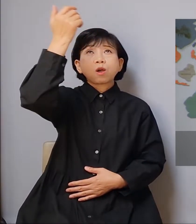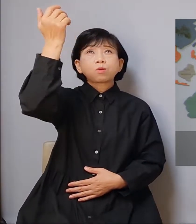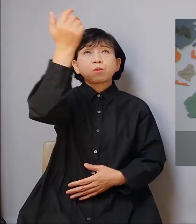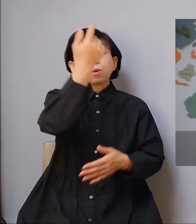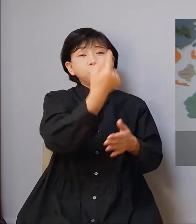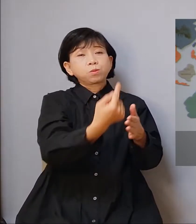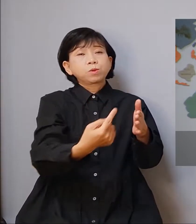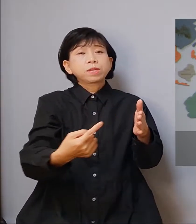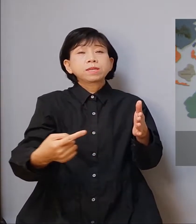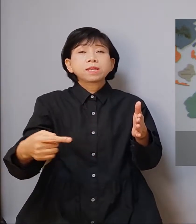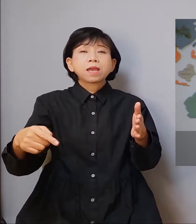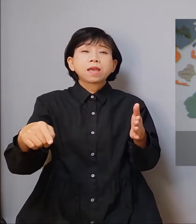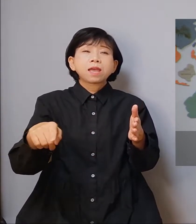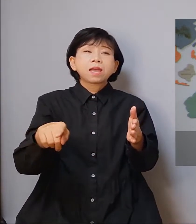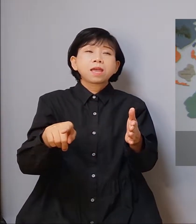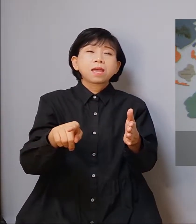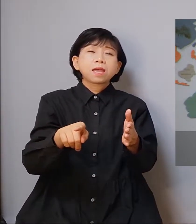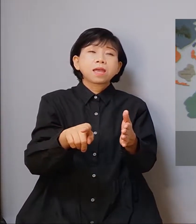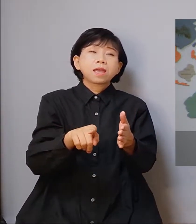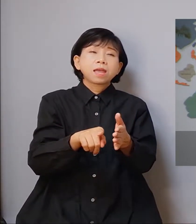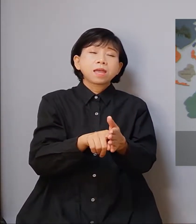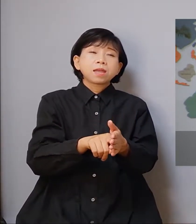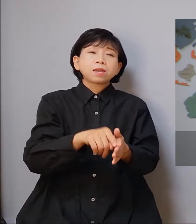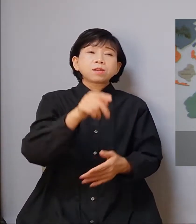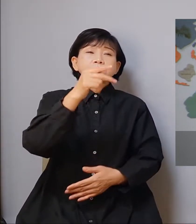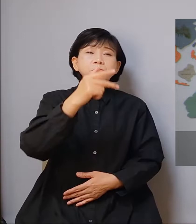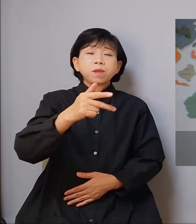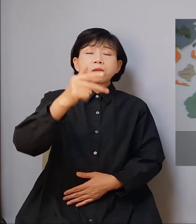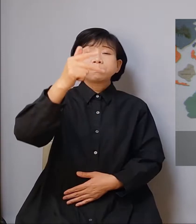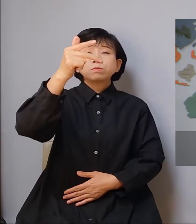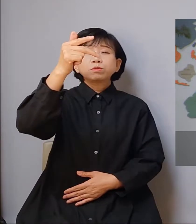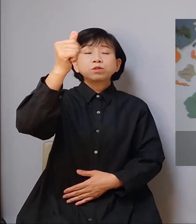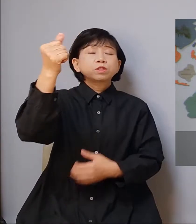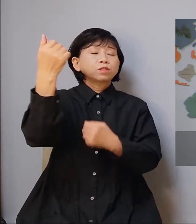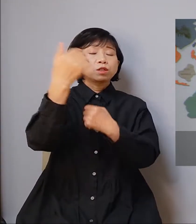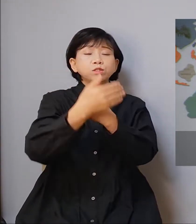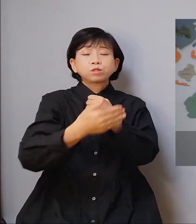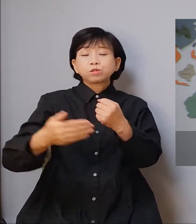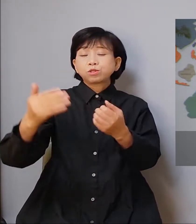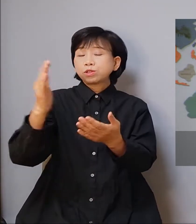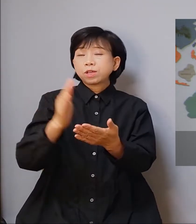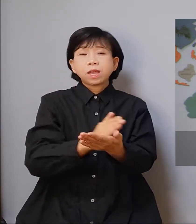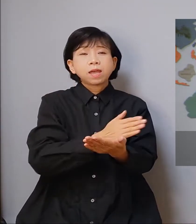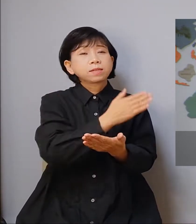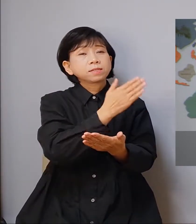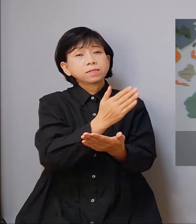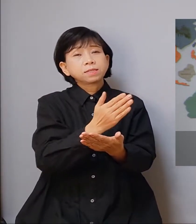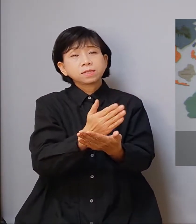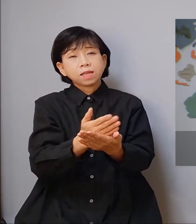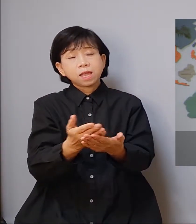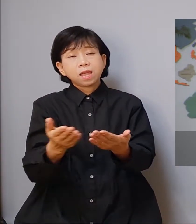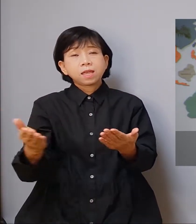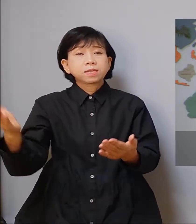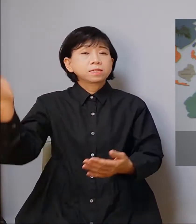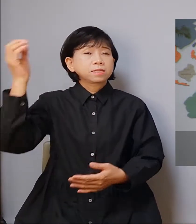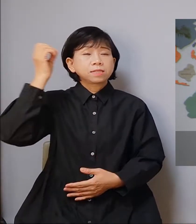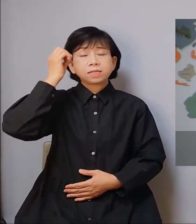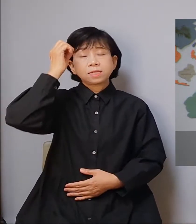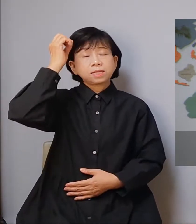내 영혼 위에 베푸신 주의